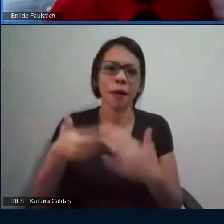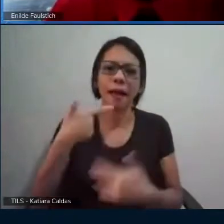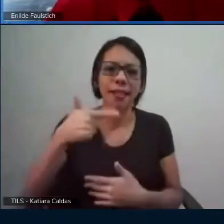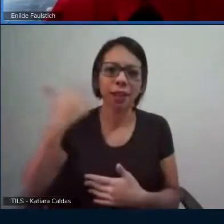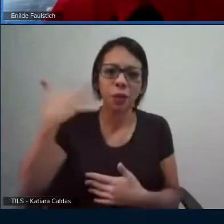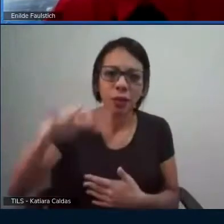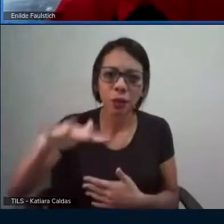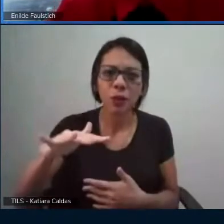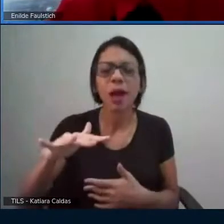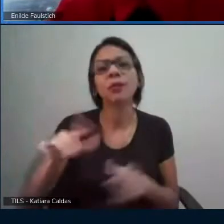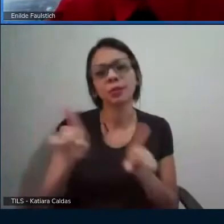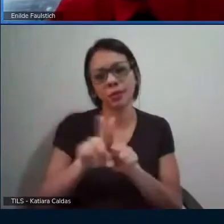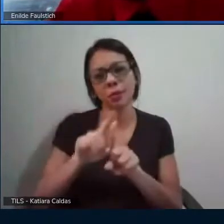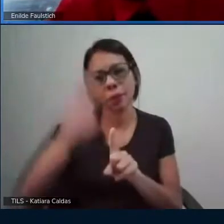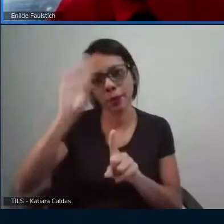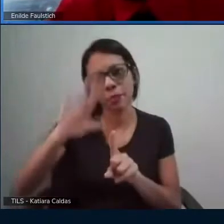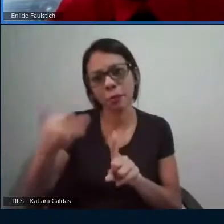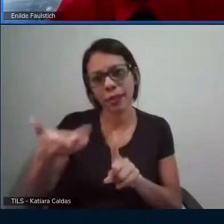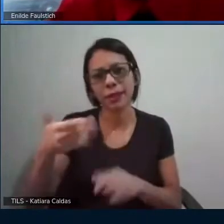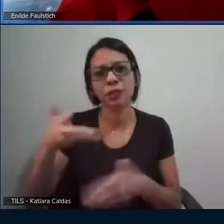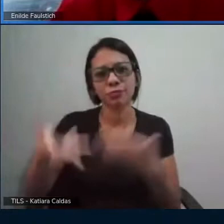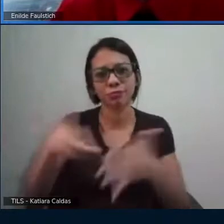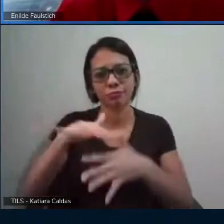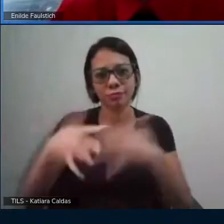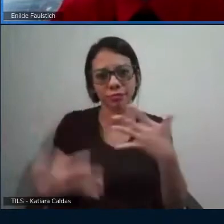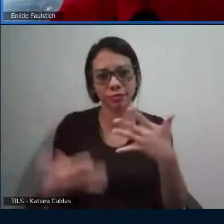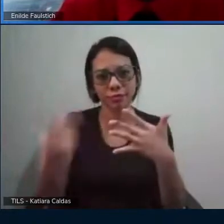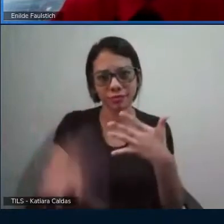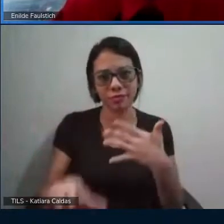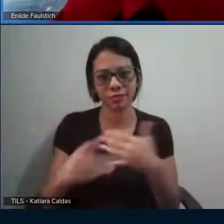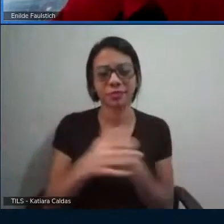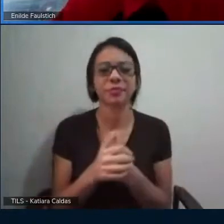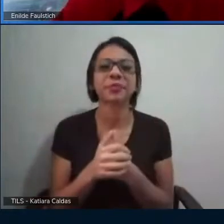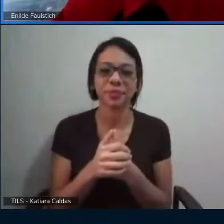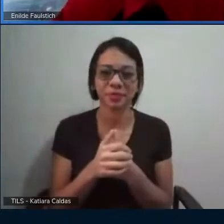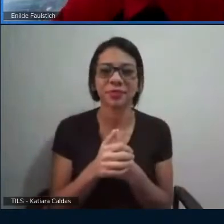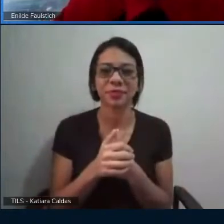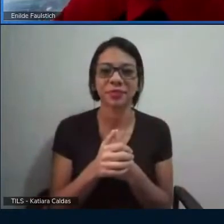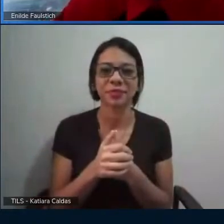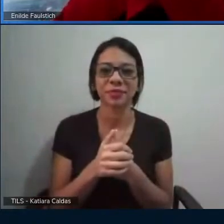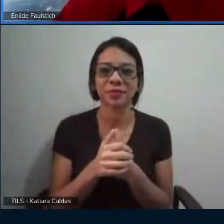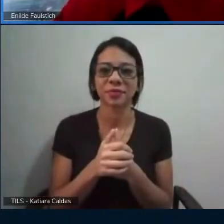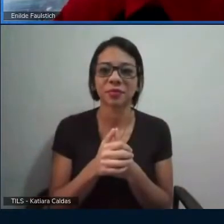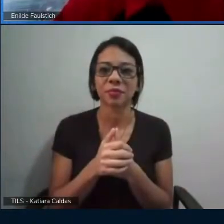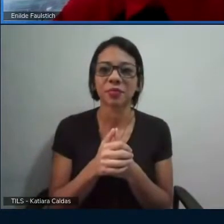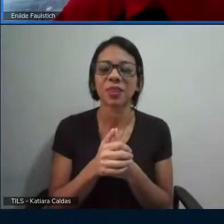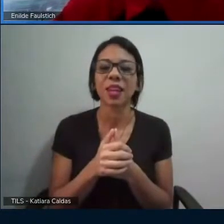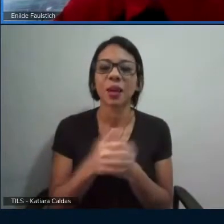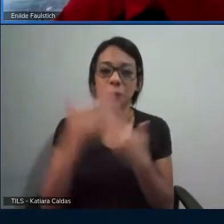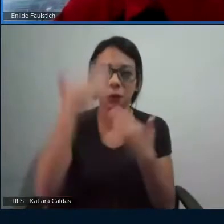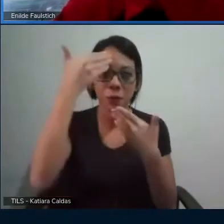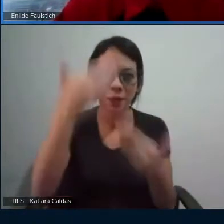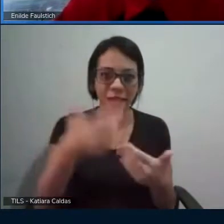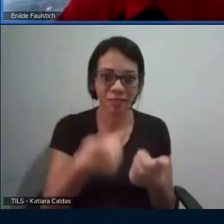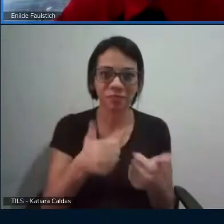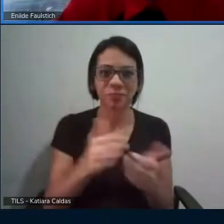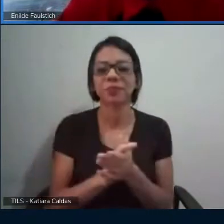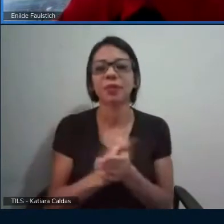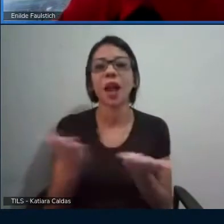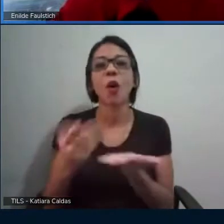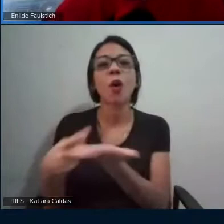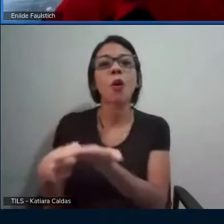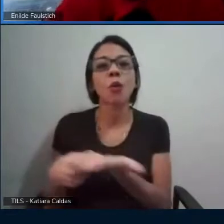natural e primordialmente a língua de sinais brasileira, neste caso agora. Muito obrigada. Vamos